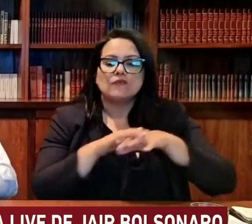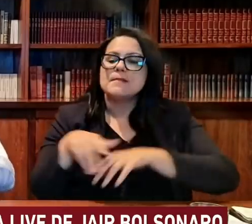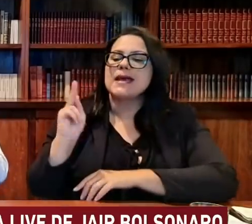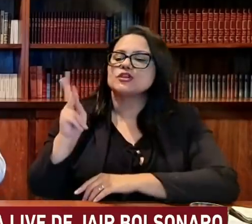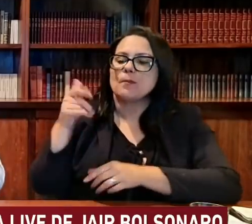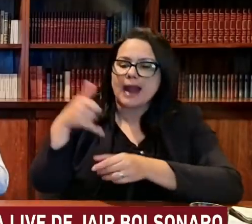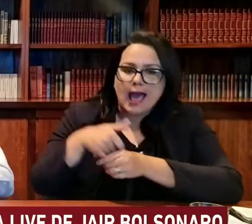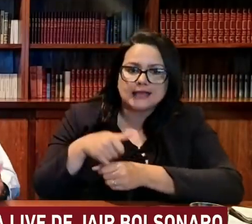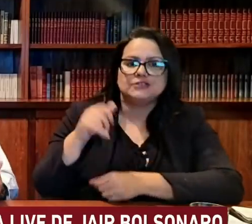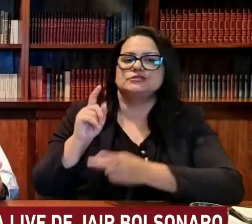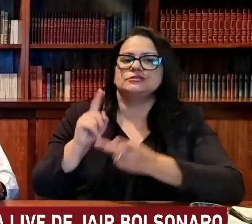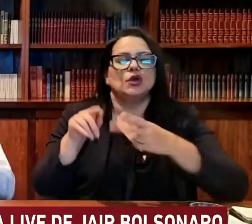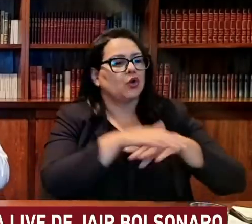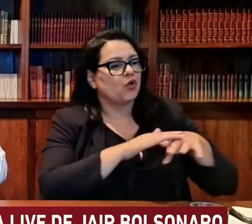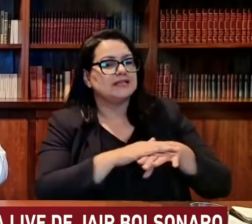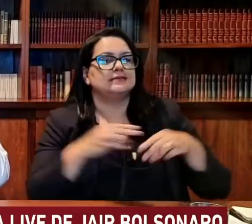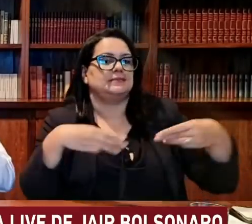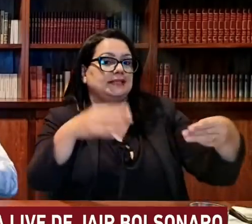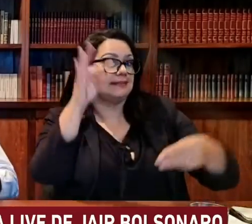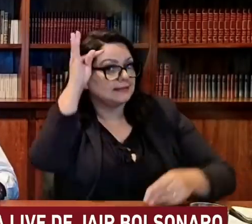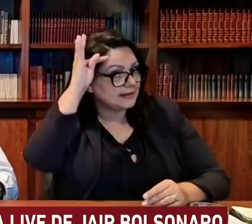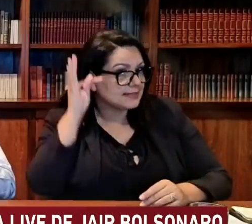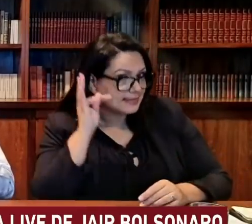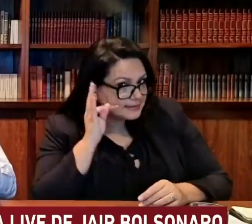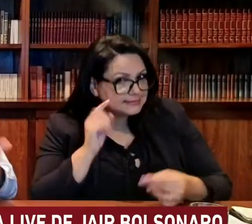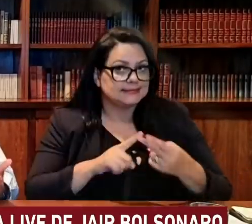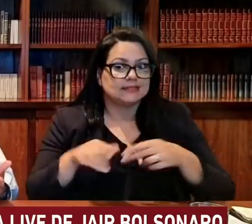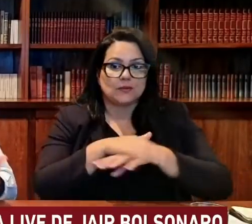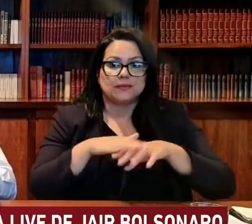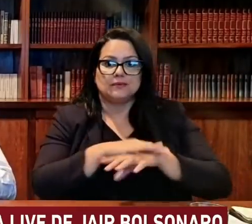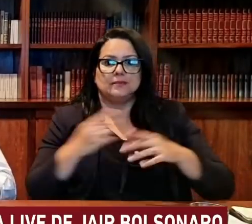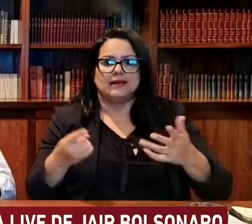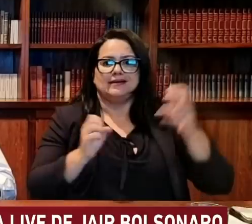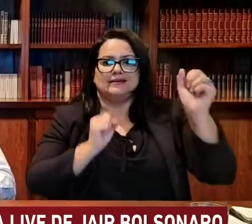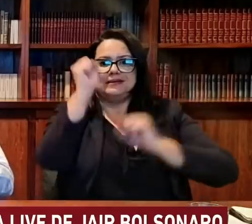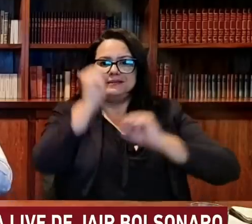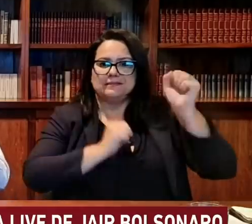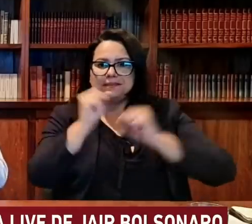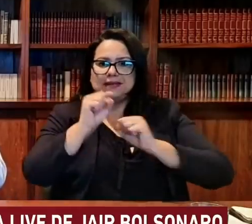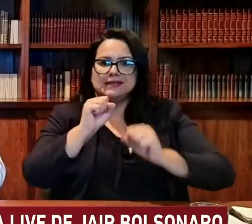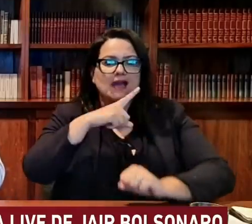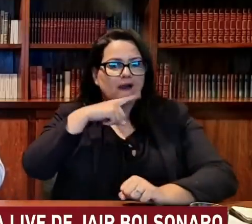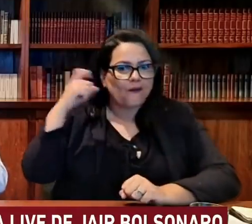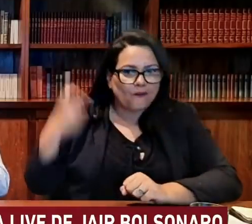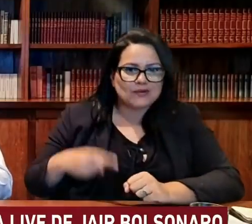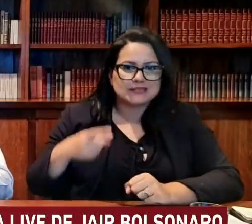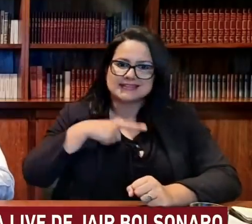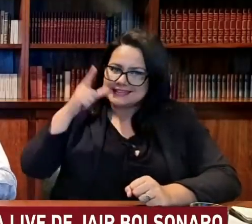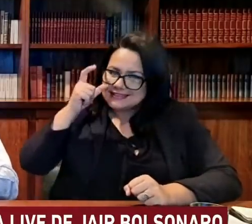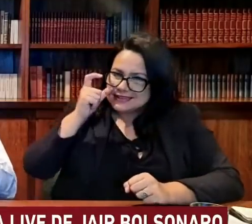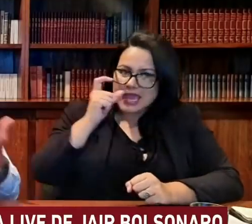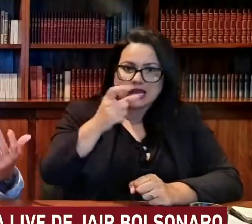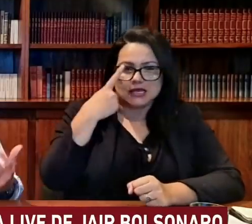né? Tinha conversado com a Tereza Cristina também, e uma empresa russa estava interessada em operar